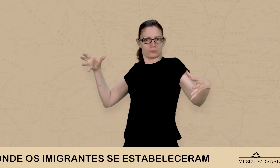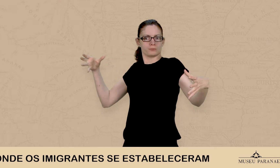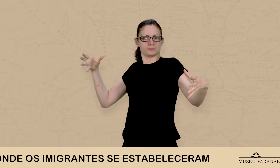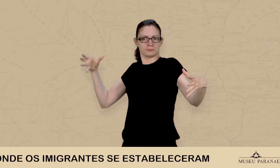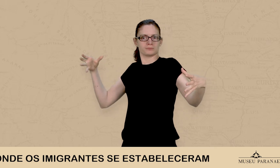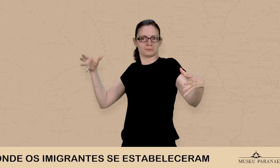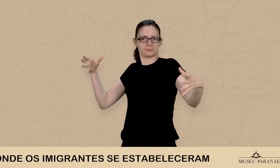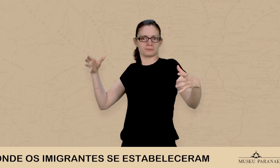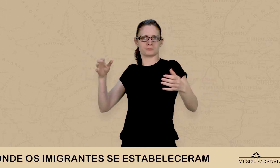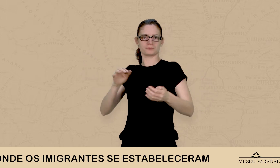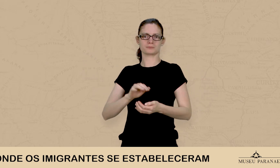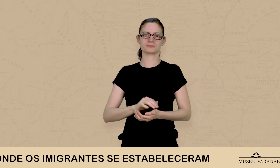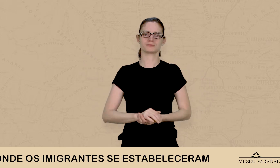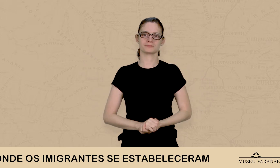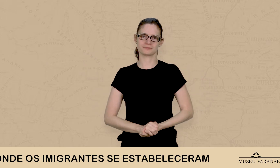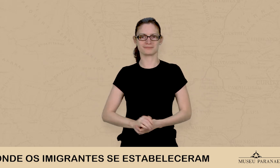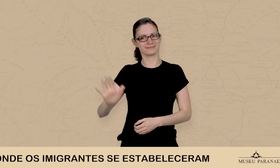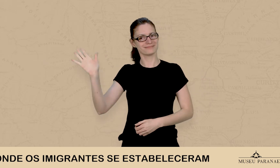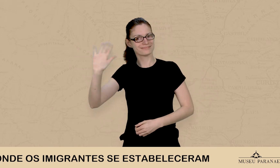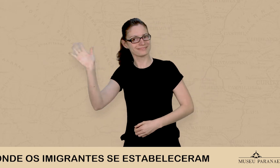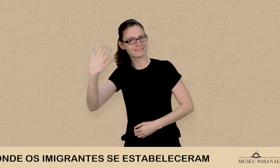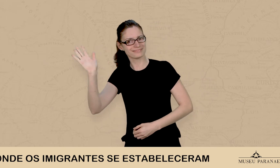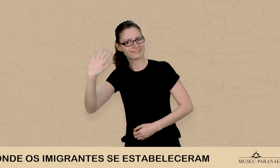centros urbanos. Tchau!